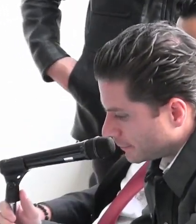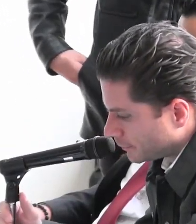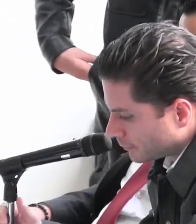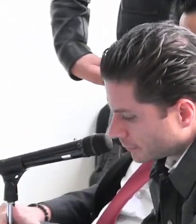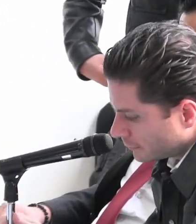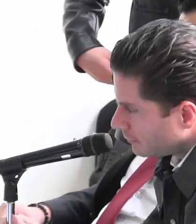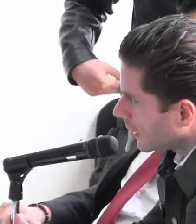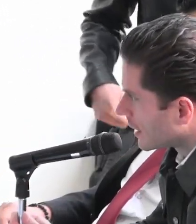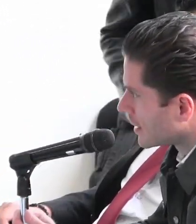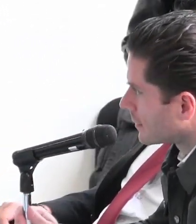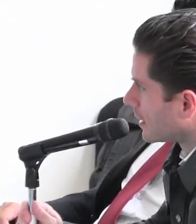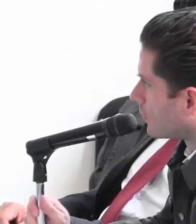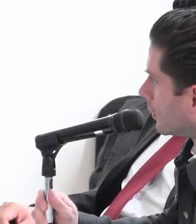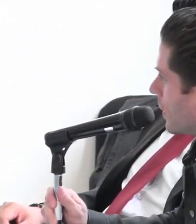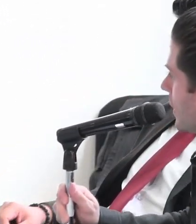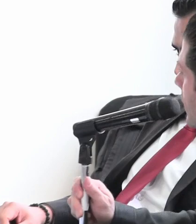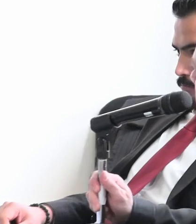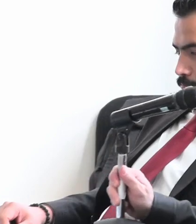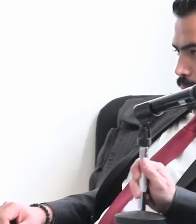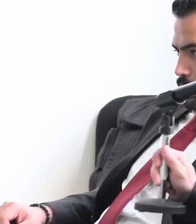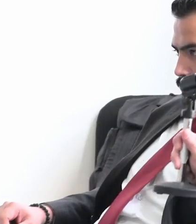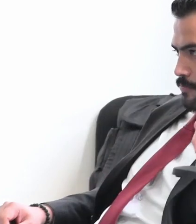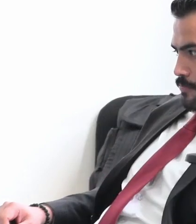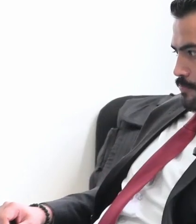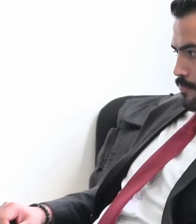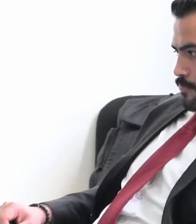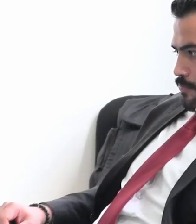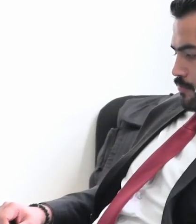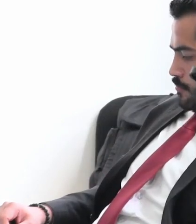gracias. Gracias, es cuanto, Presidenta.